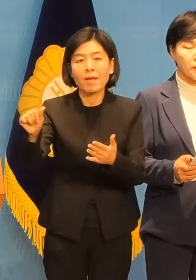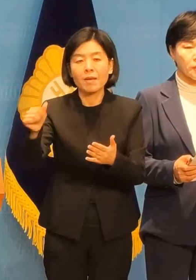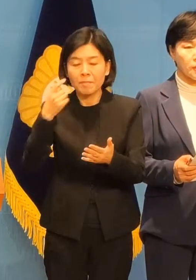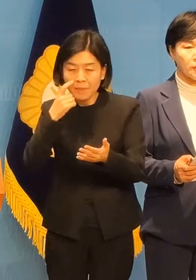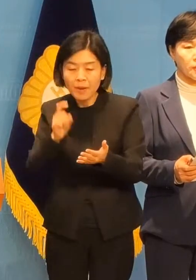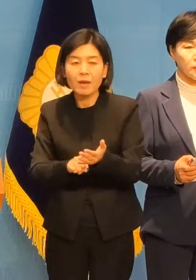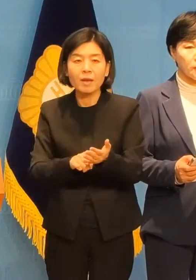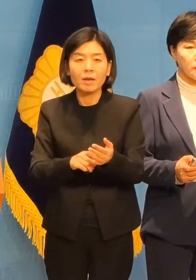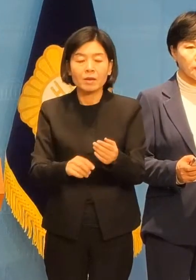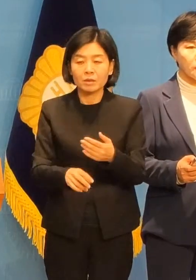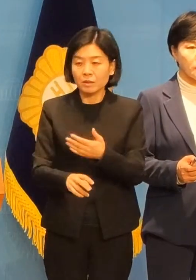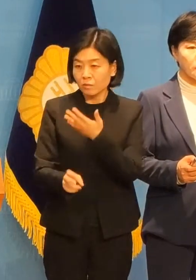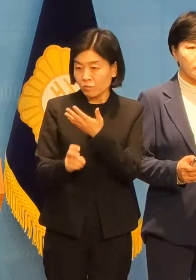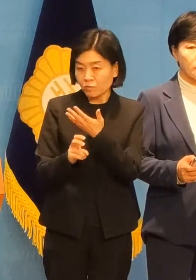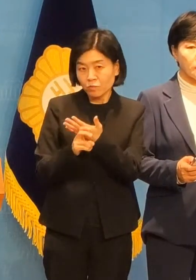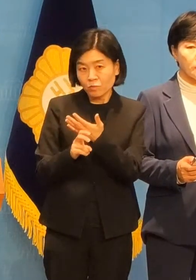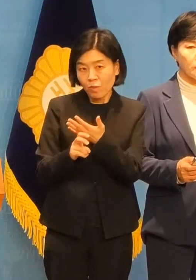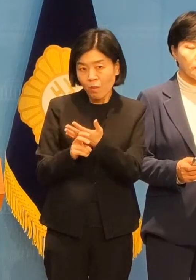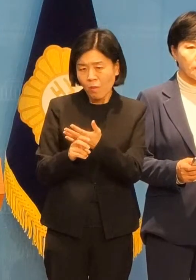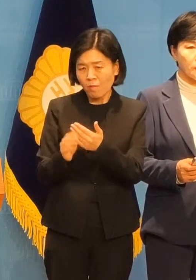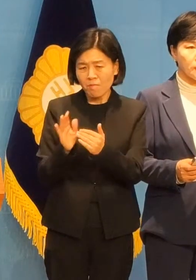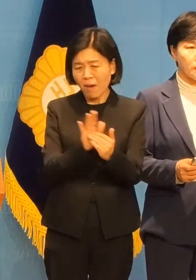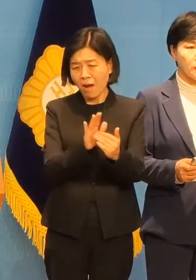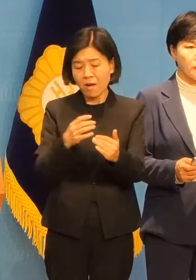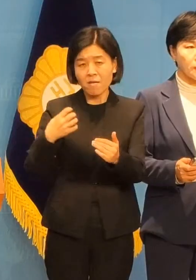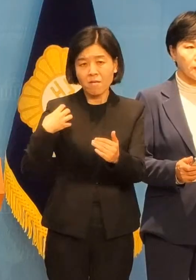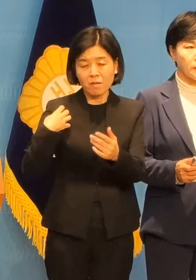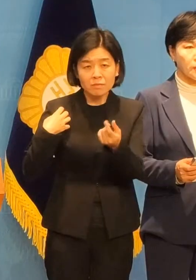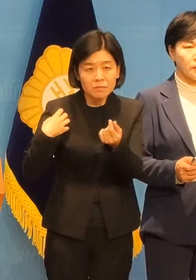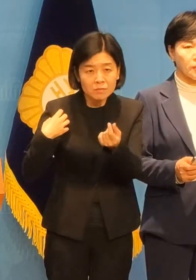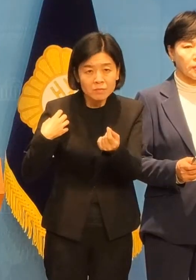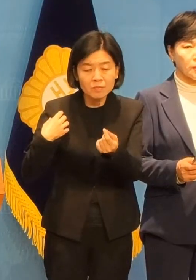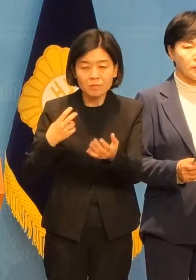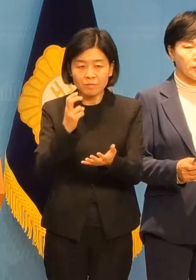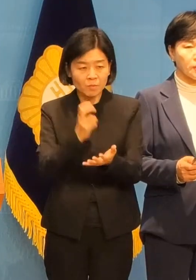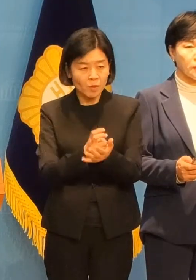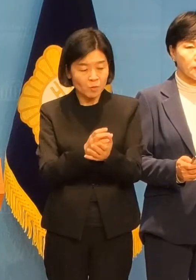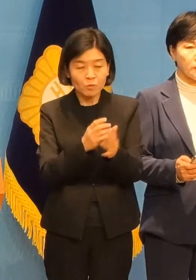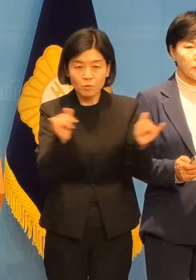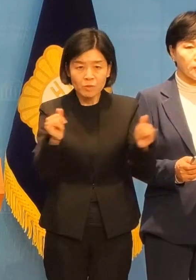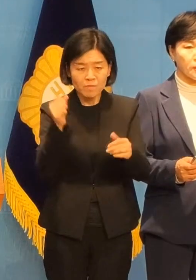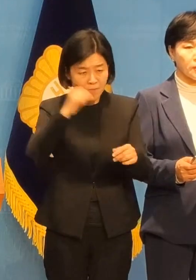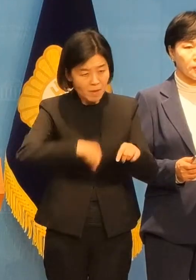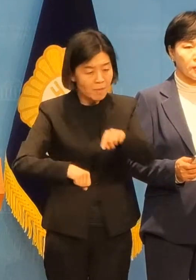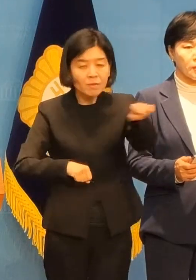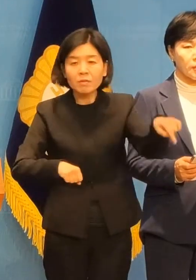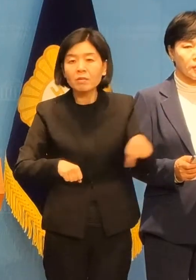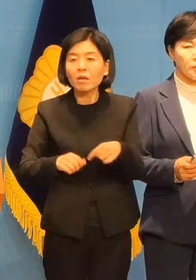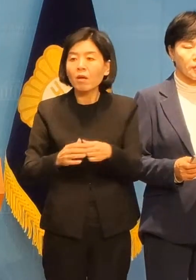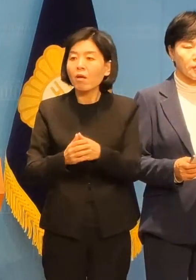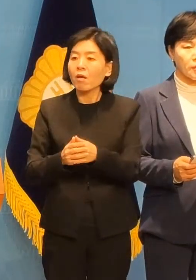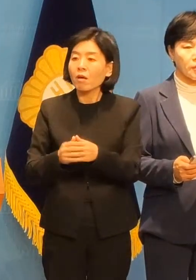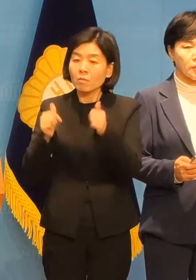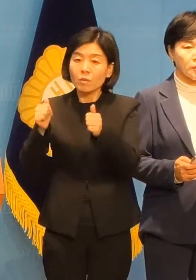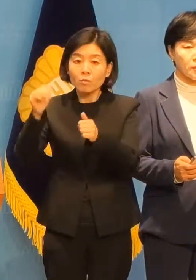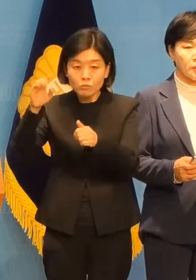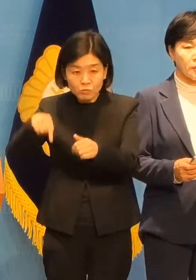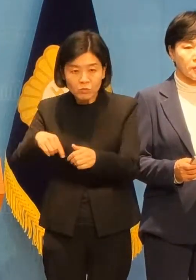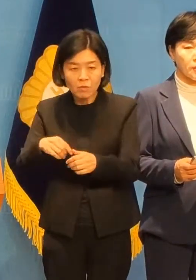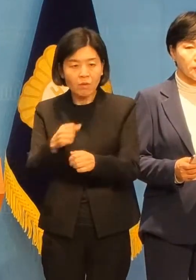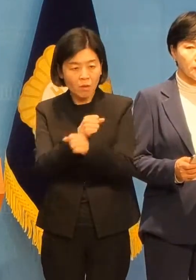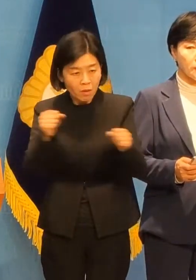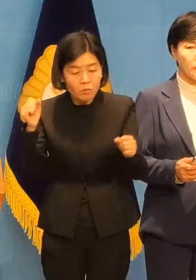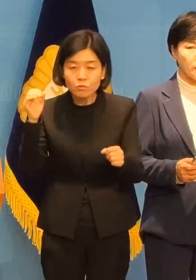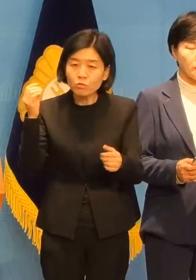불법 쿠데타를 막았어야 할 법무부 수장이 법과 국민을 배반했음에도 연거푸 관용을 베푼 법원